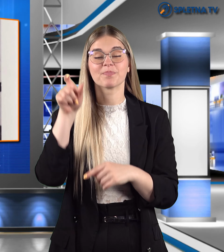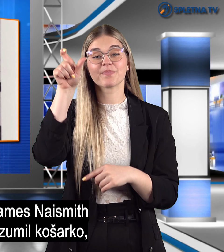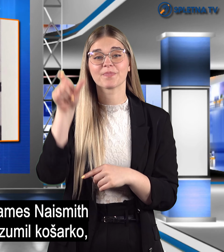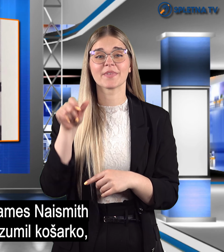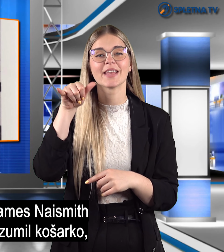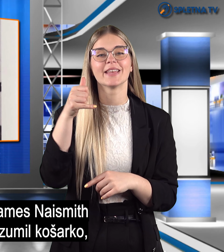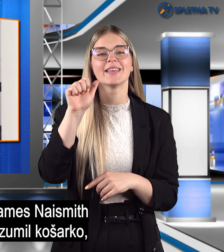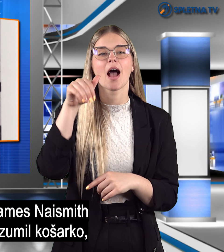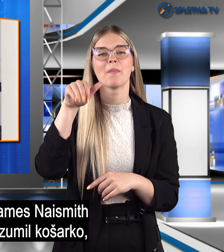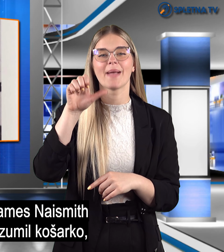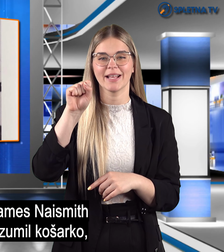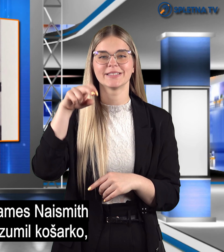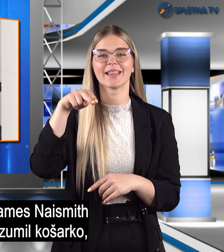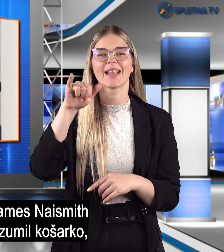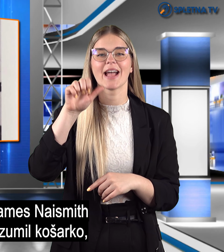Ko je dr. James Naismith leta